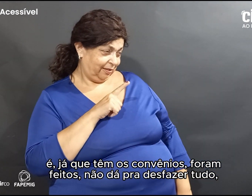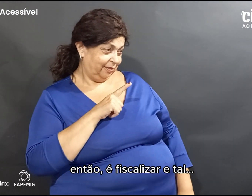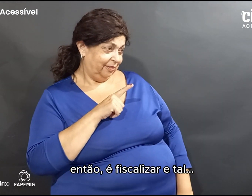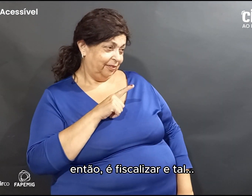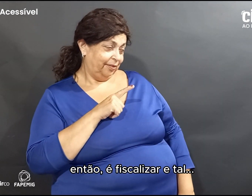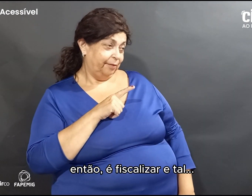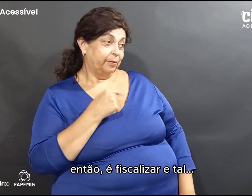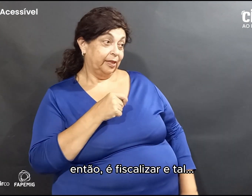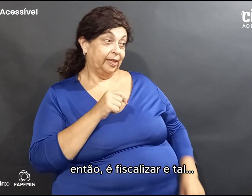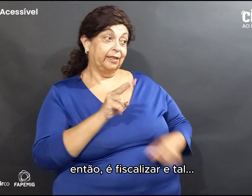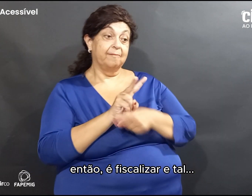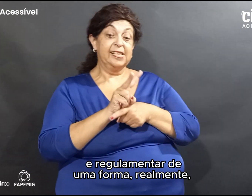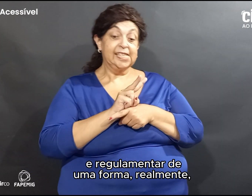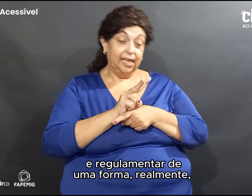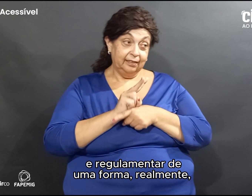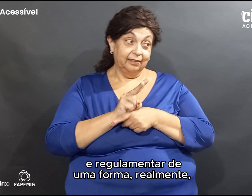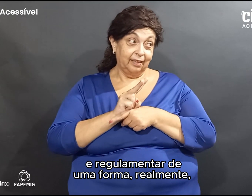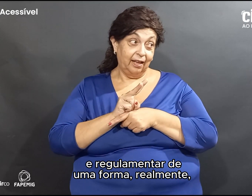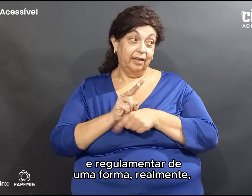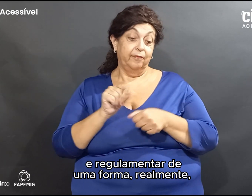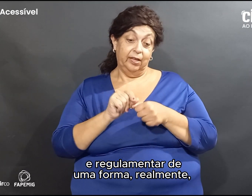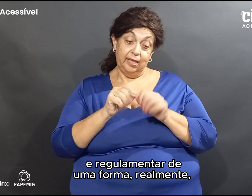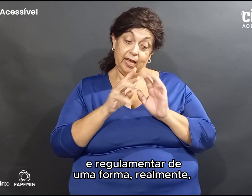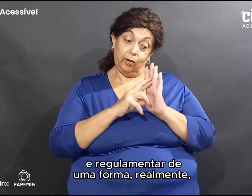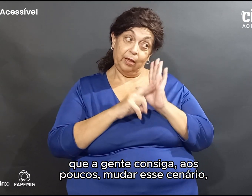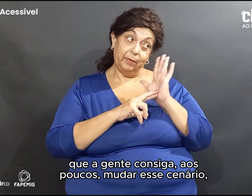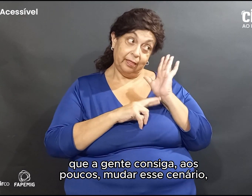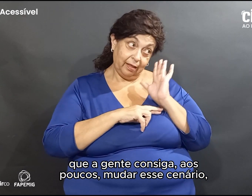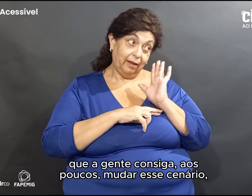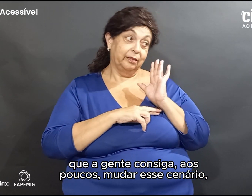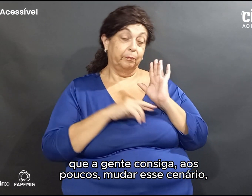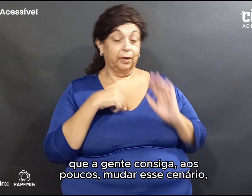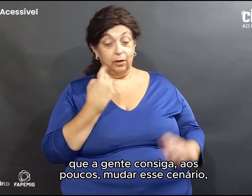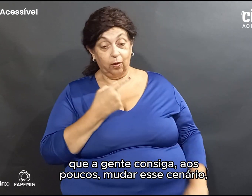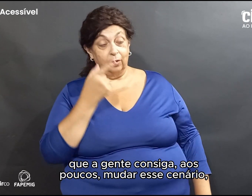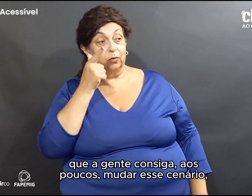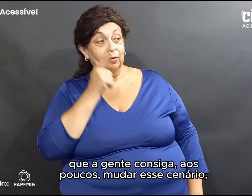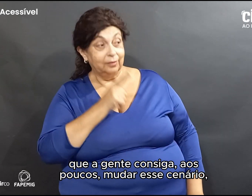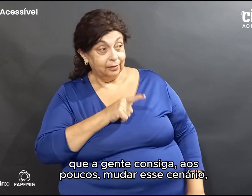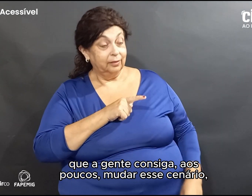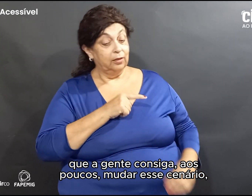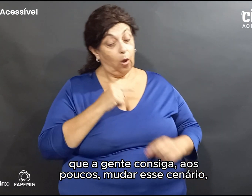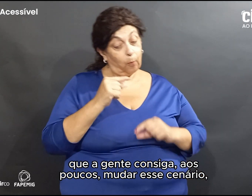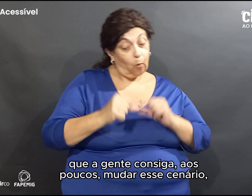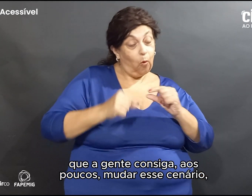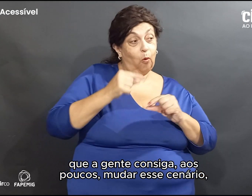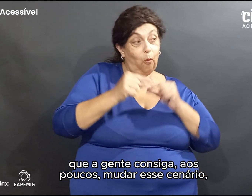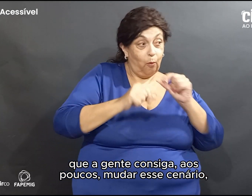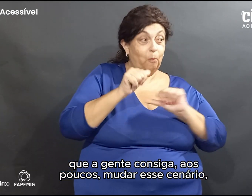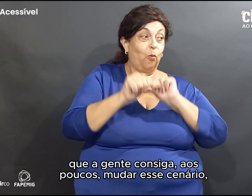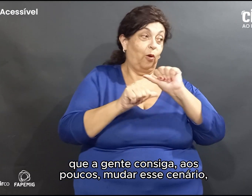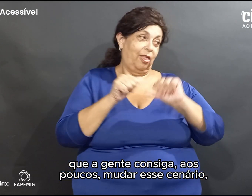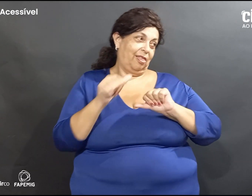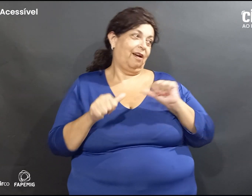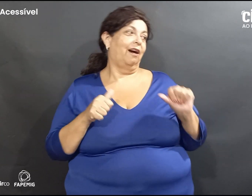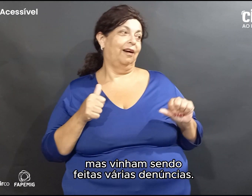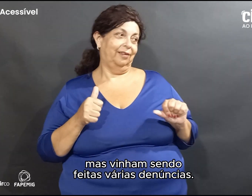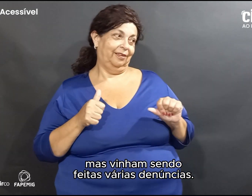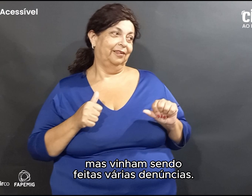é fiscalizar e tal, e regulamentar de uma forma realmente que a gente consiga, aos poucos, mudar esse cenário aí, mas